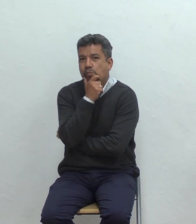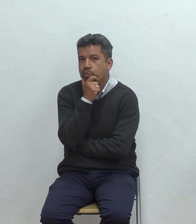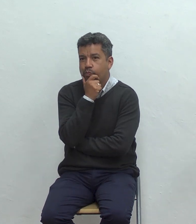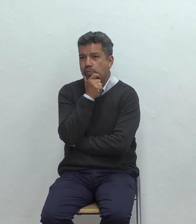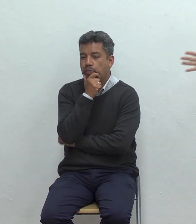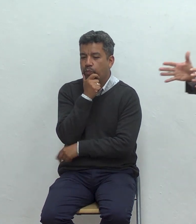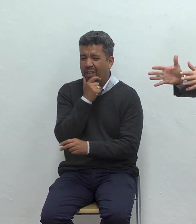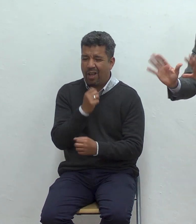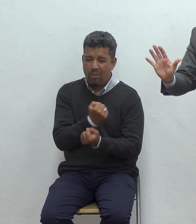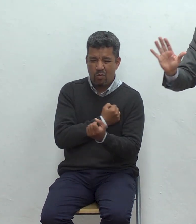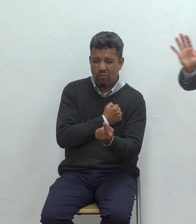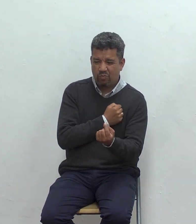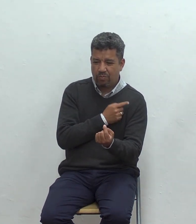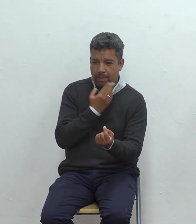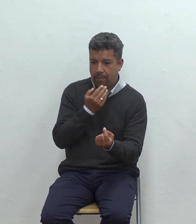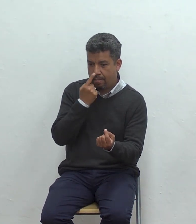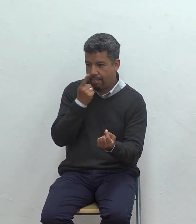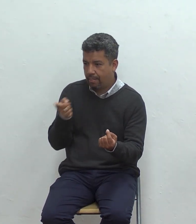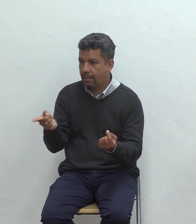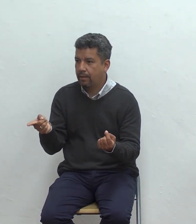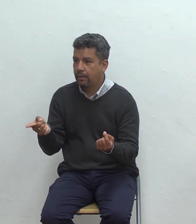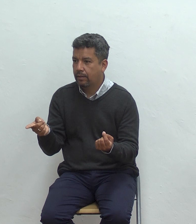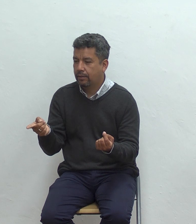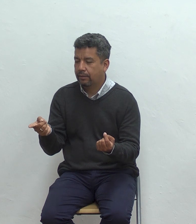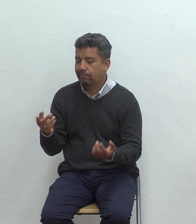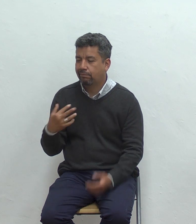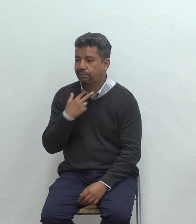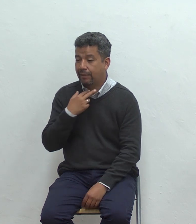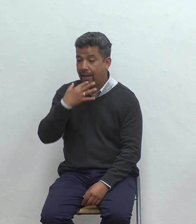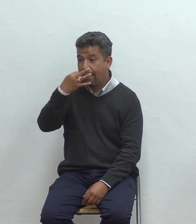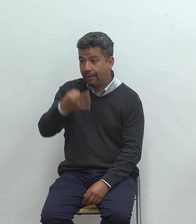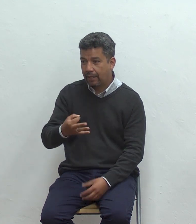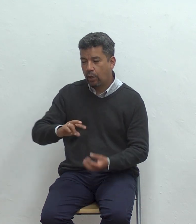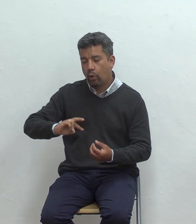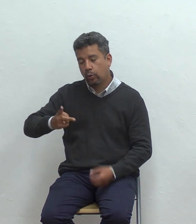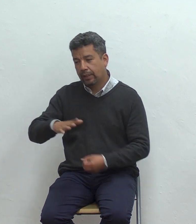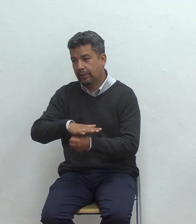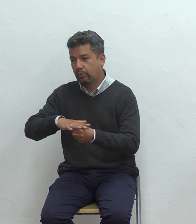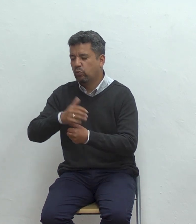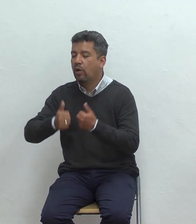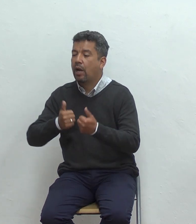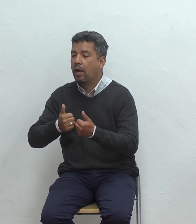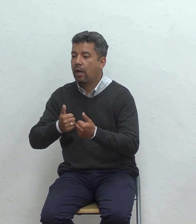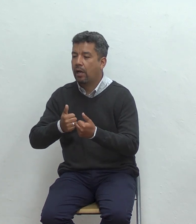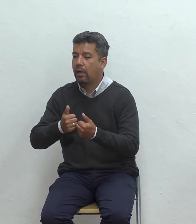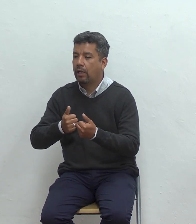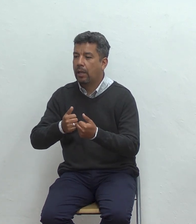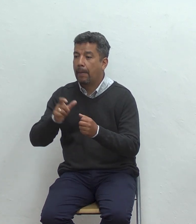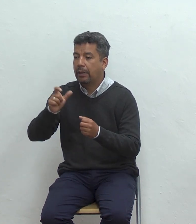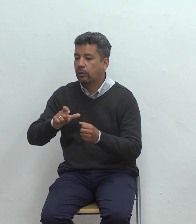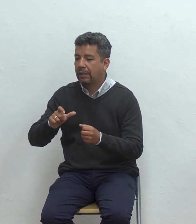No, yo mejor. Bueno. Entonces ya ante la verdad es otra situación. ¿Cuál? El